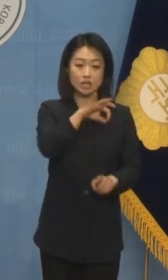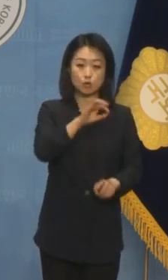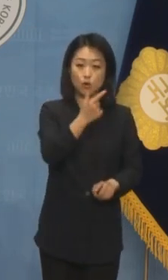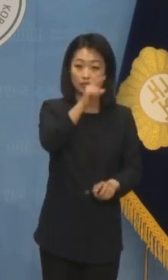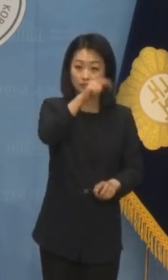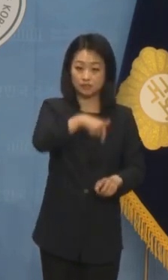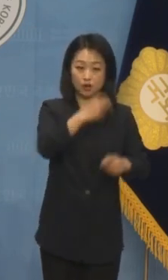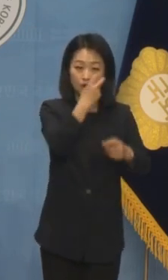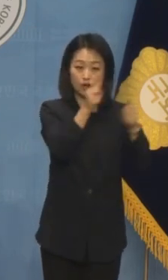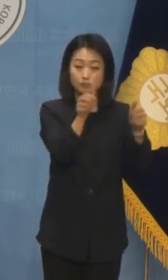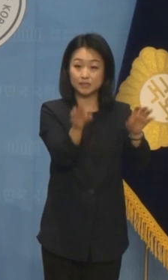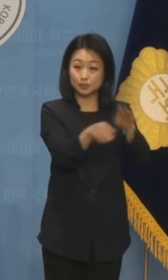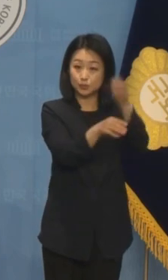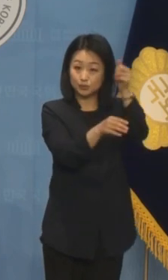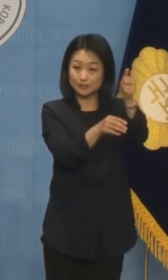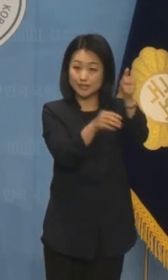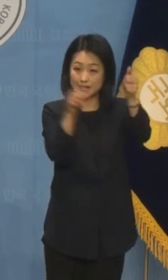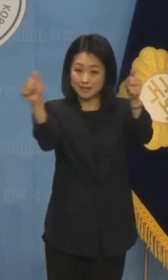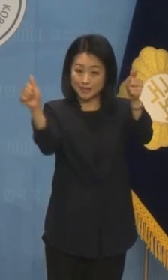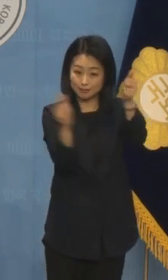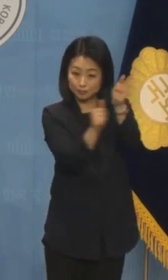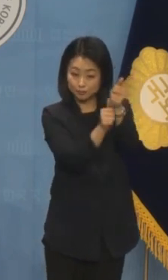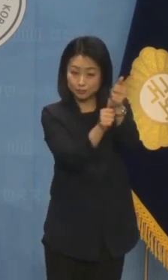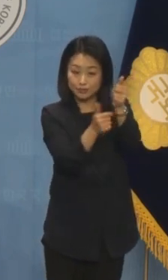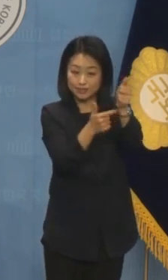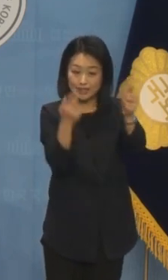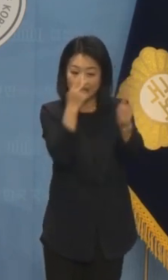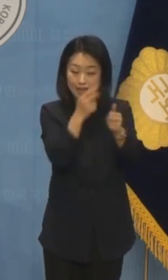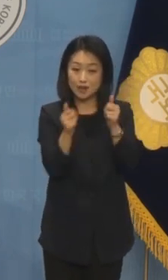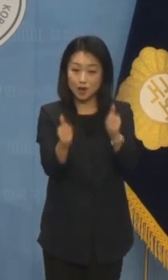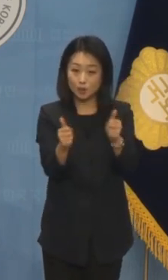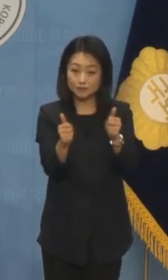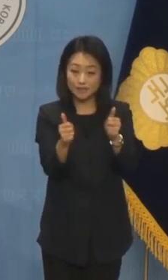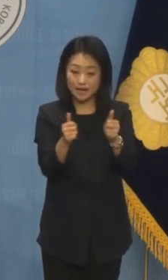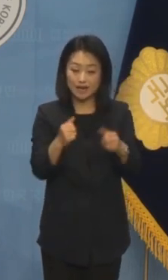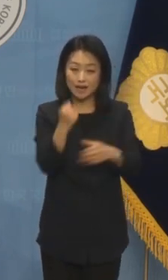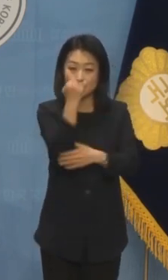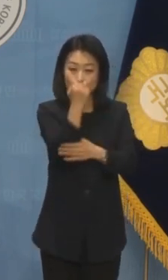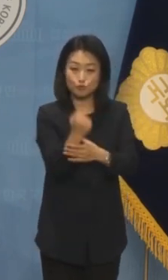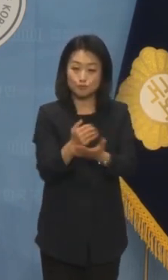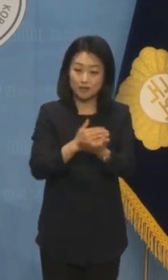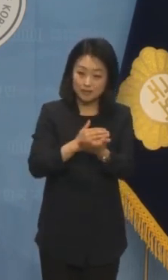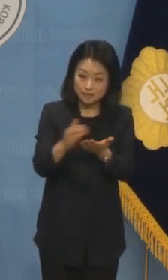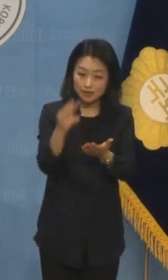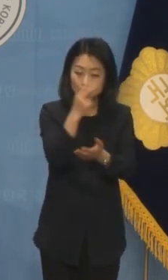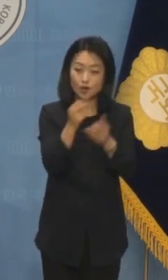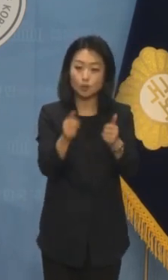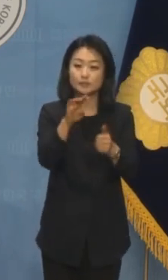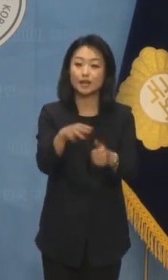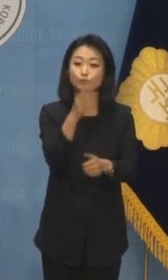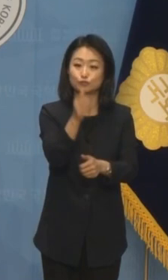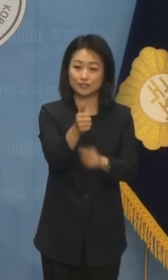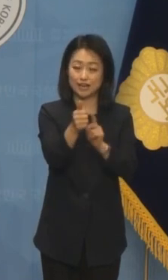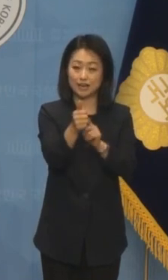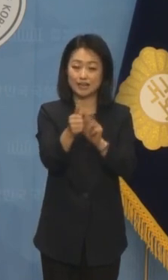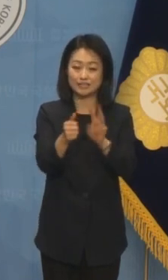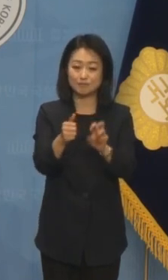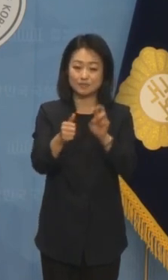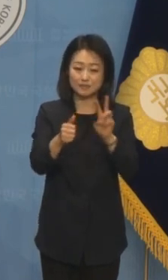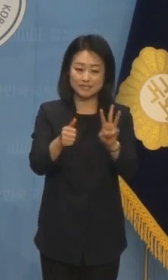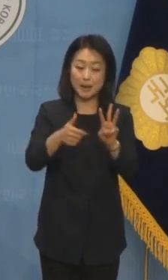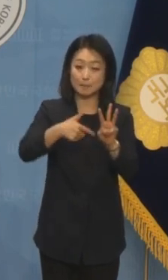검찰총장의 최측근 참모인 대검 반부패 1부장 김영철입니다. 사법연수원